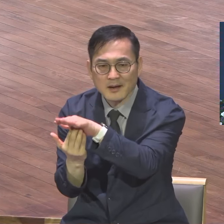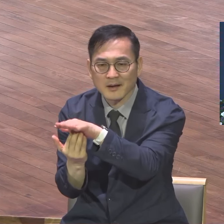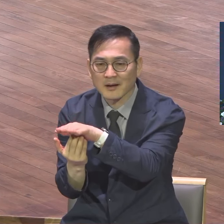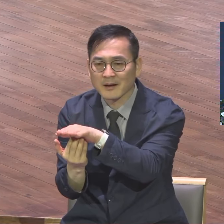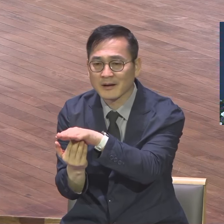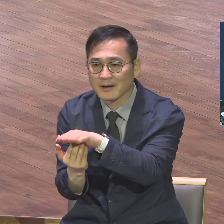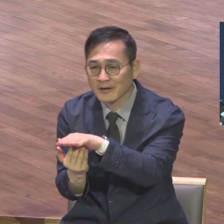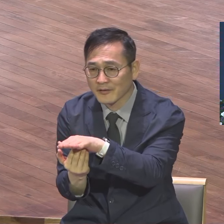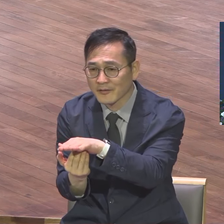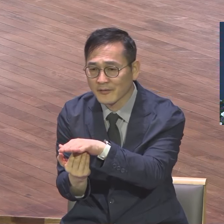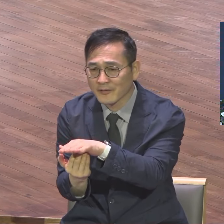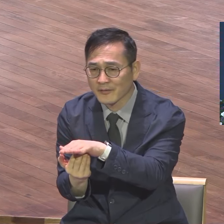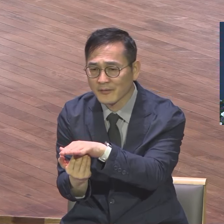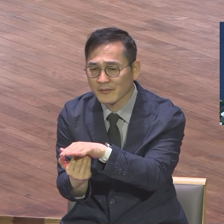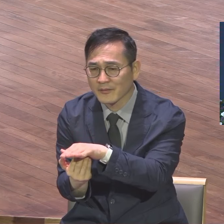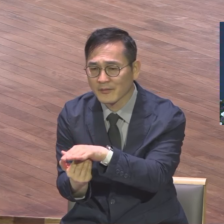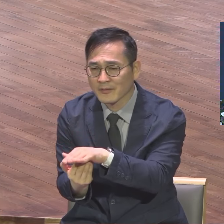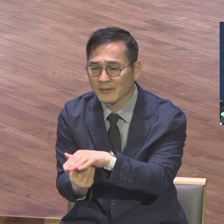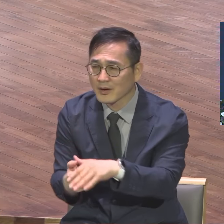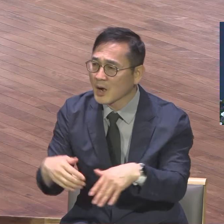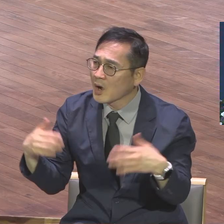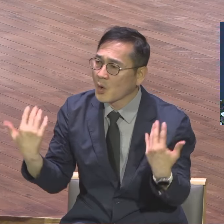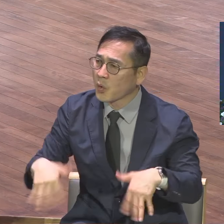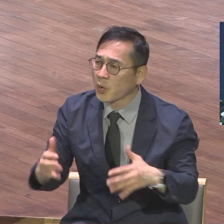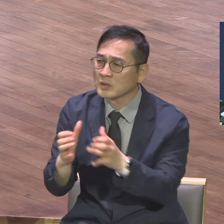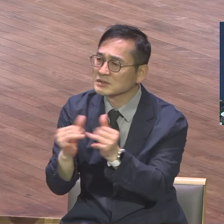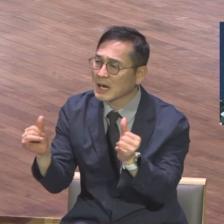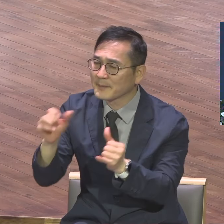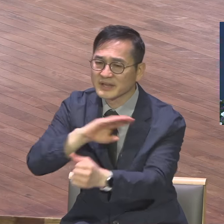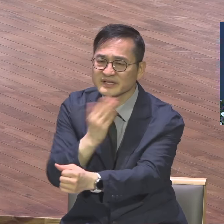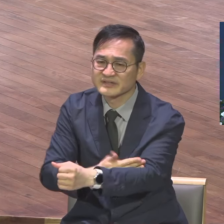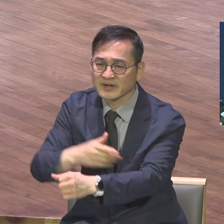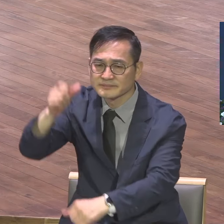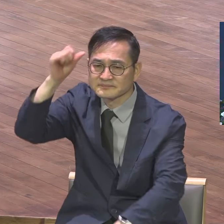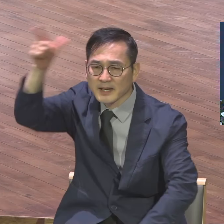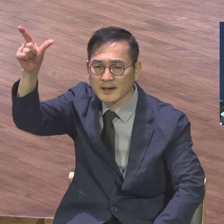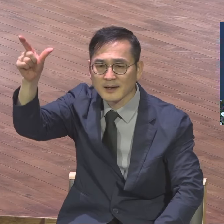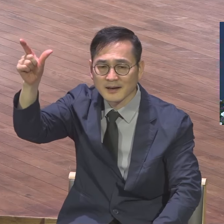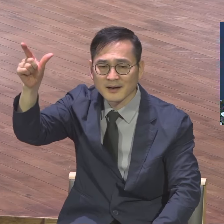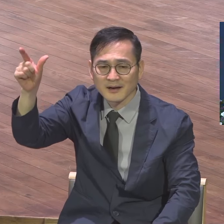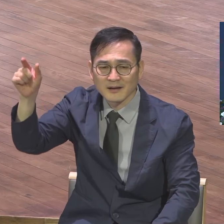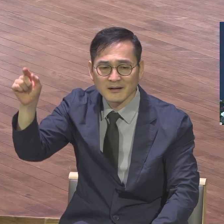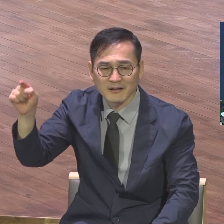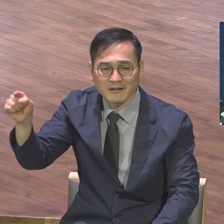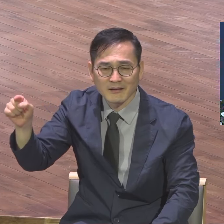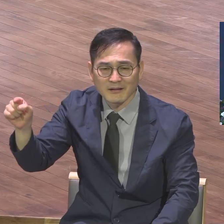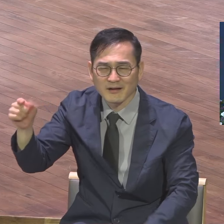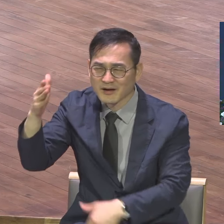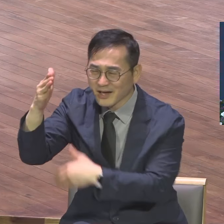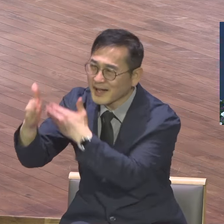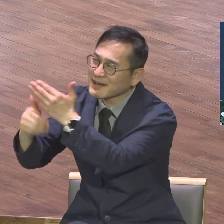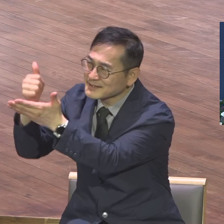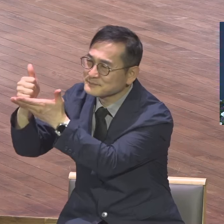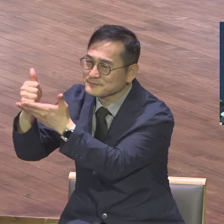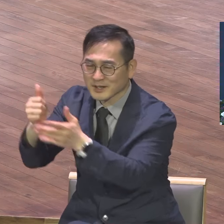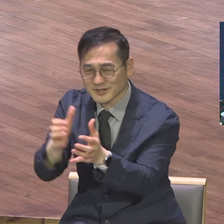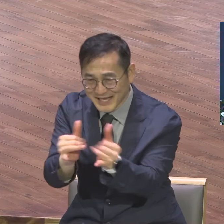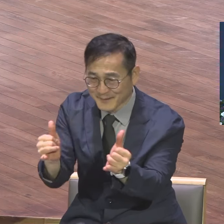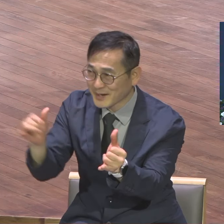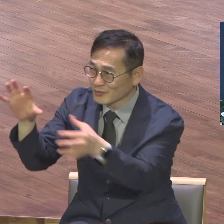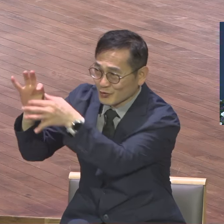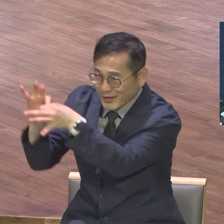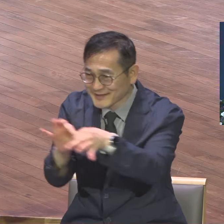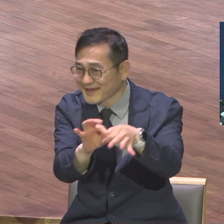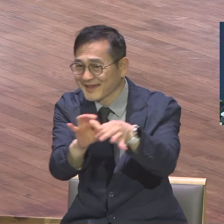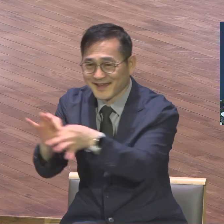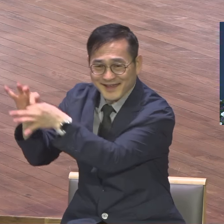때문에 이 놀라운 능력이 인간에게 있는 거예요. 그래서 창조주와 피조물 인간과의 관계